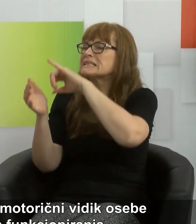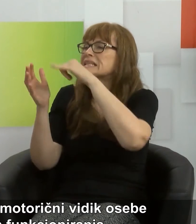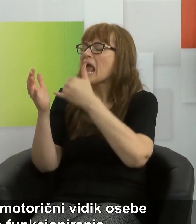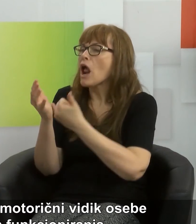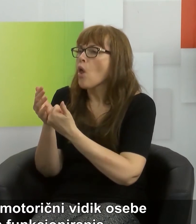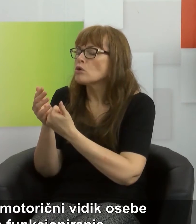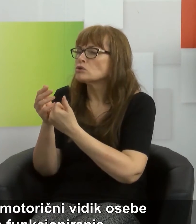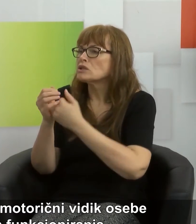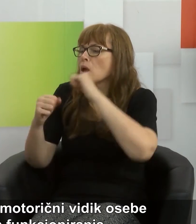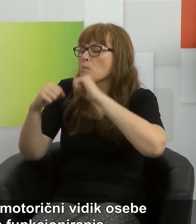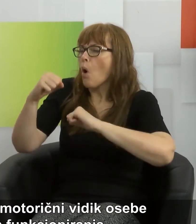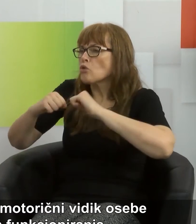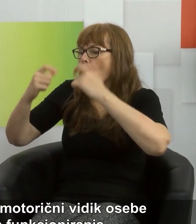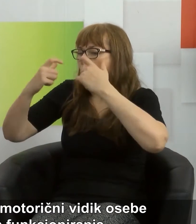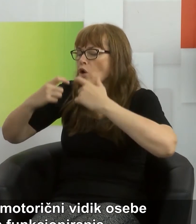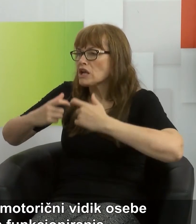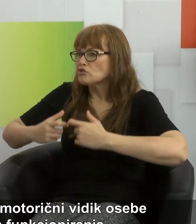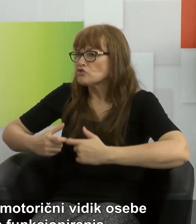celostni